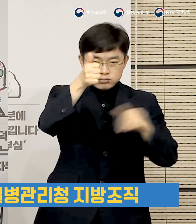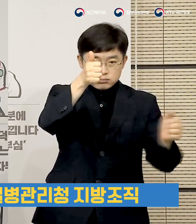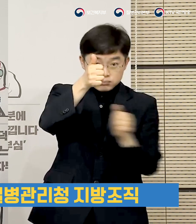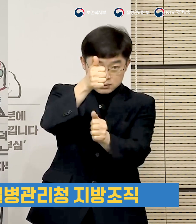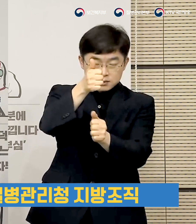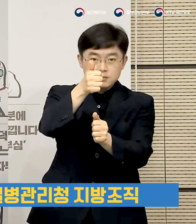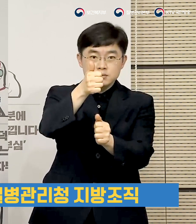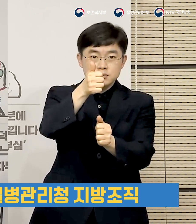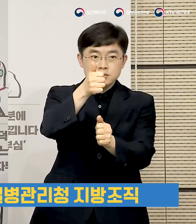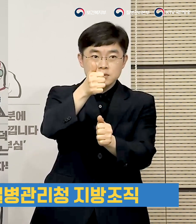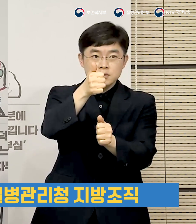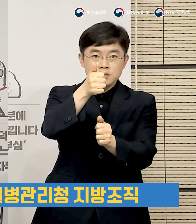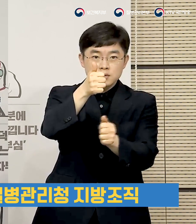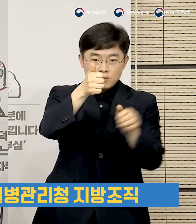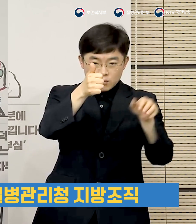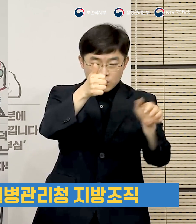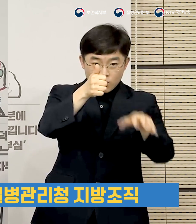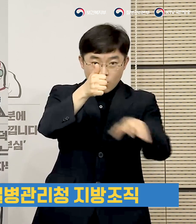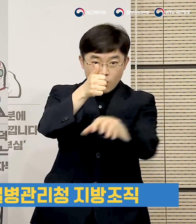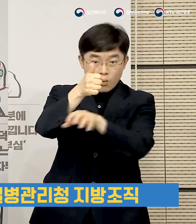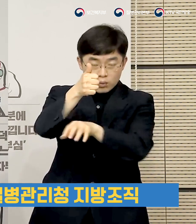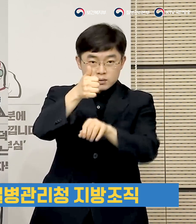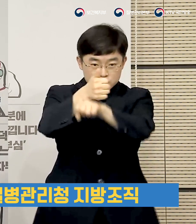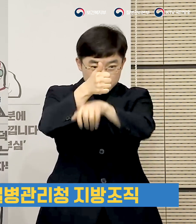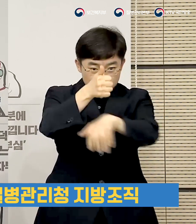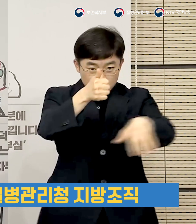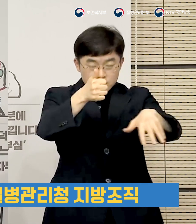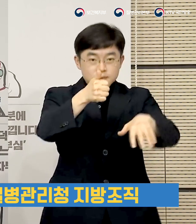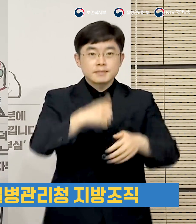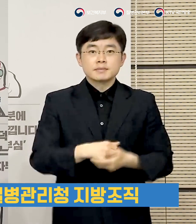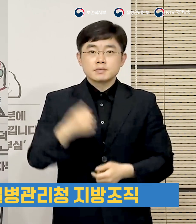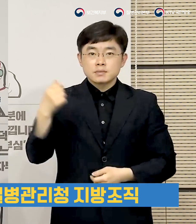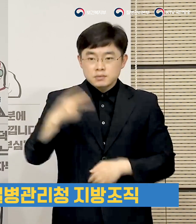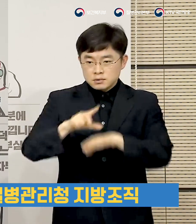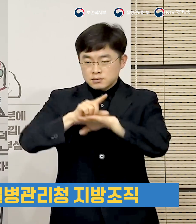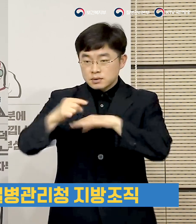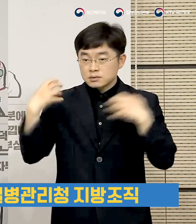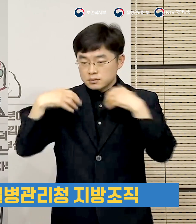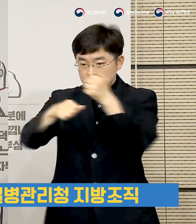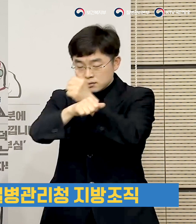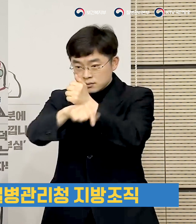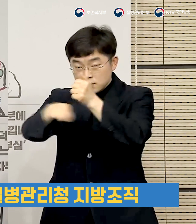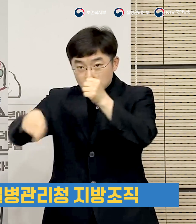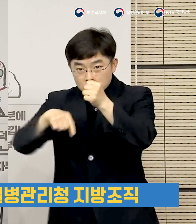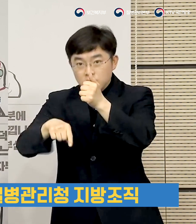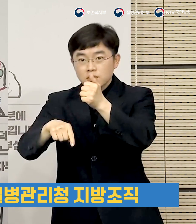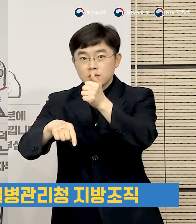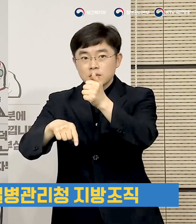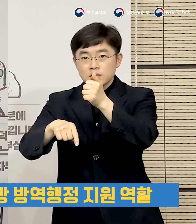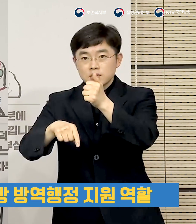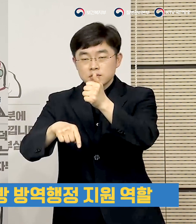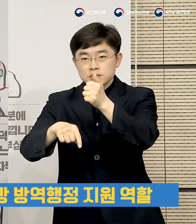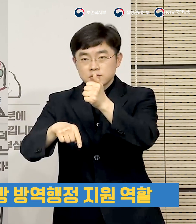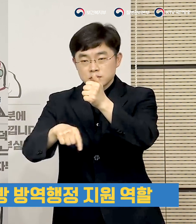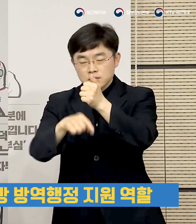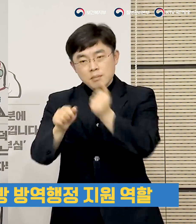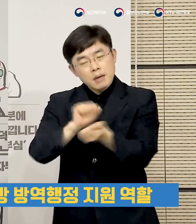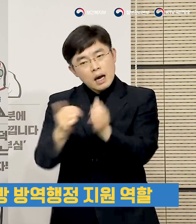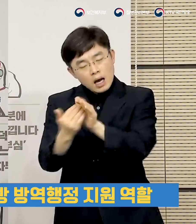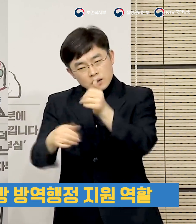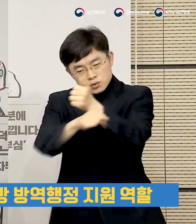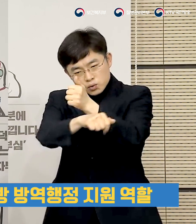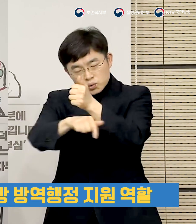또 지도 단위의 어떤 보건 관련 조직들이 있고 그러한 상황에서 이제 아마도